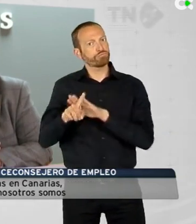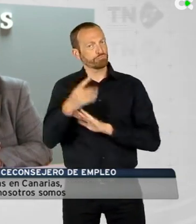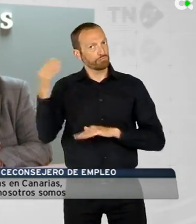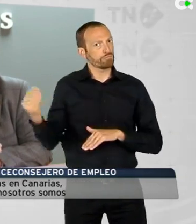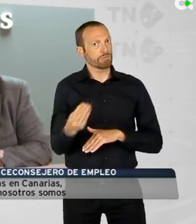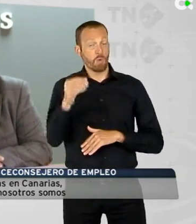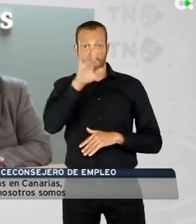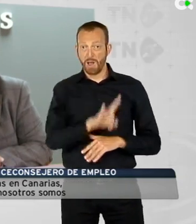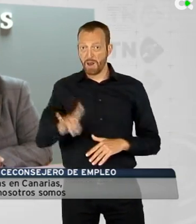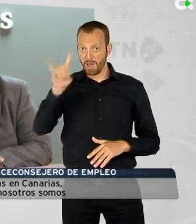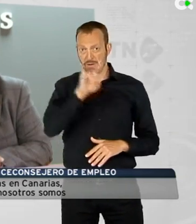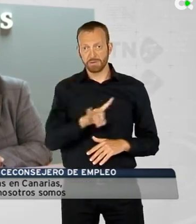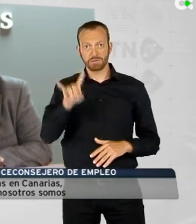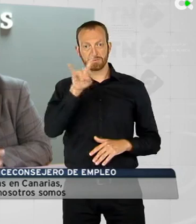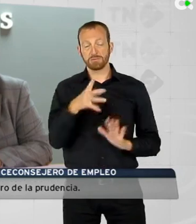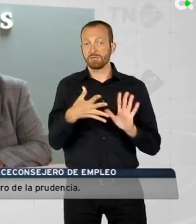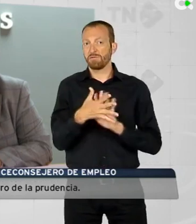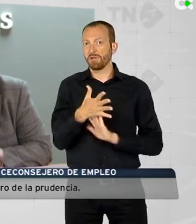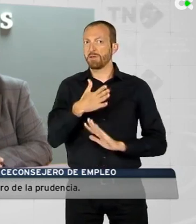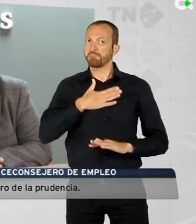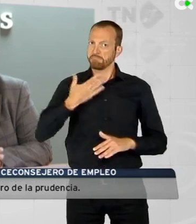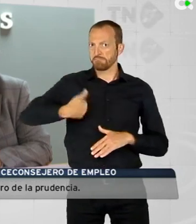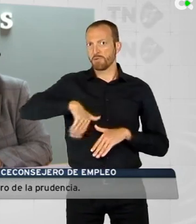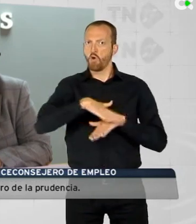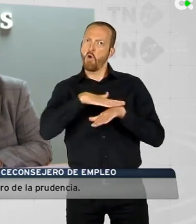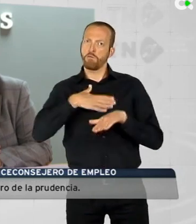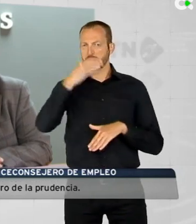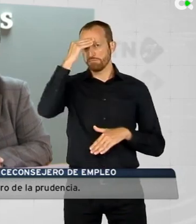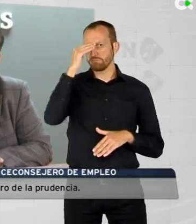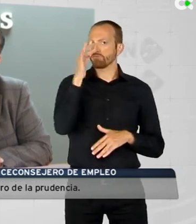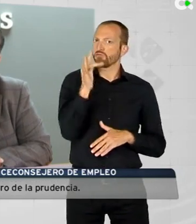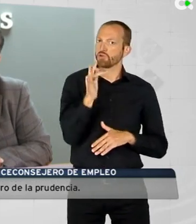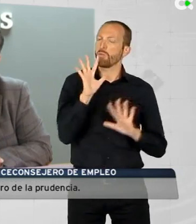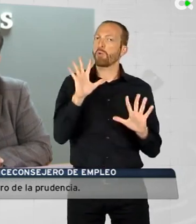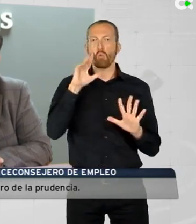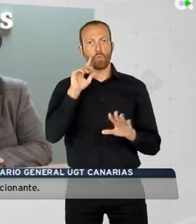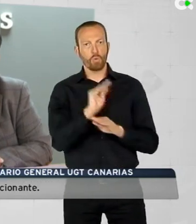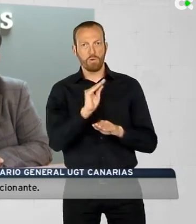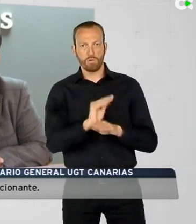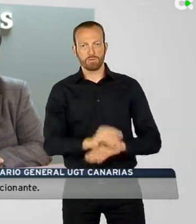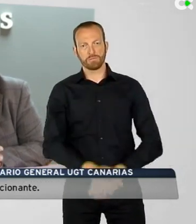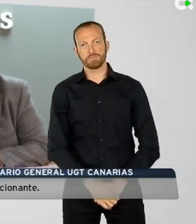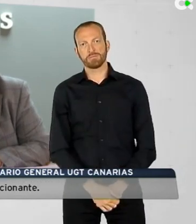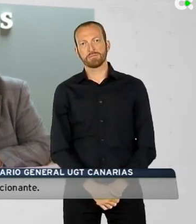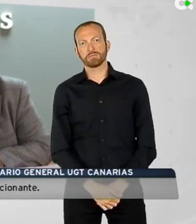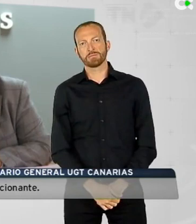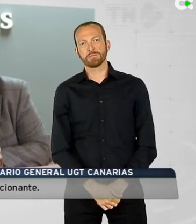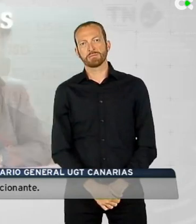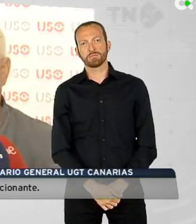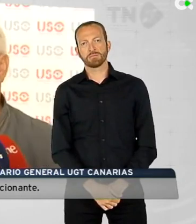Canarias. Por lo tanto, nosotros somos optimistas dentro de la prudencia.